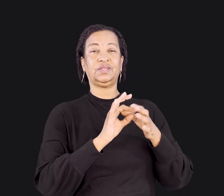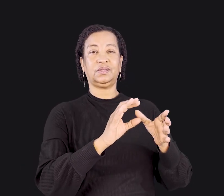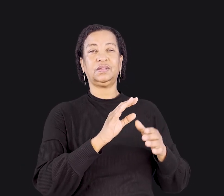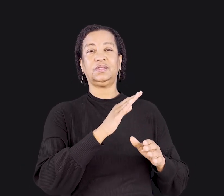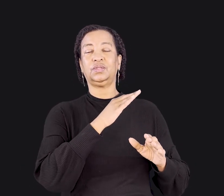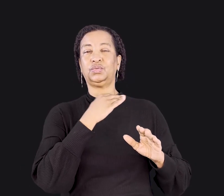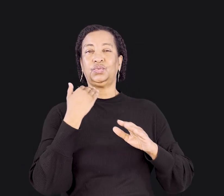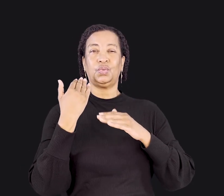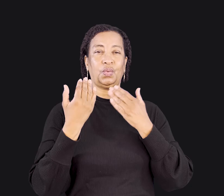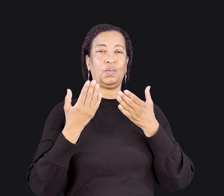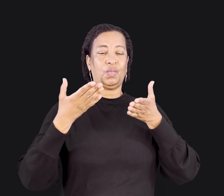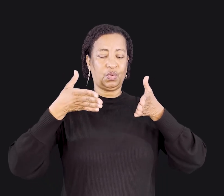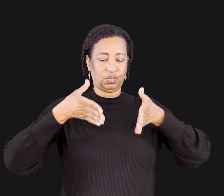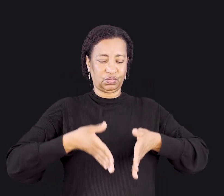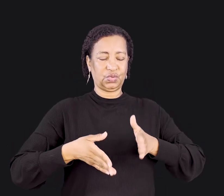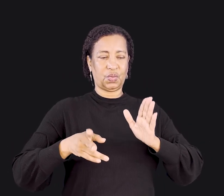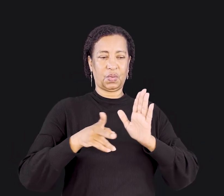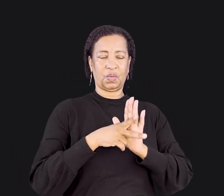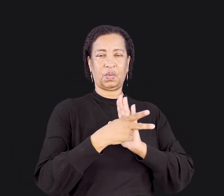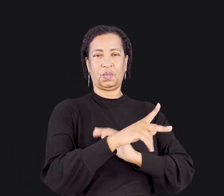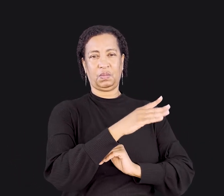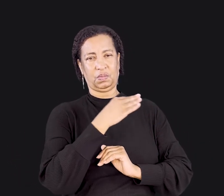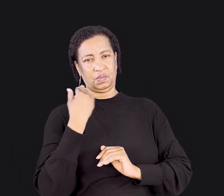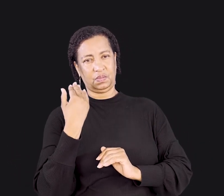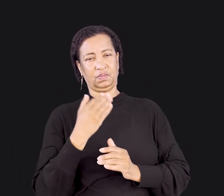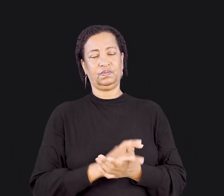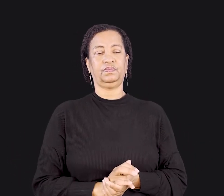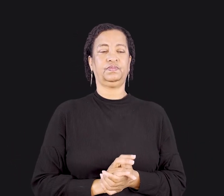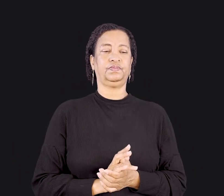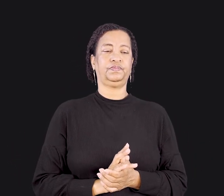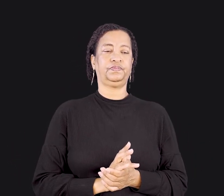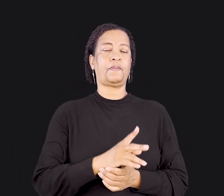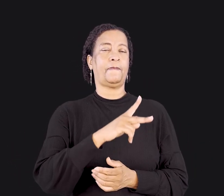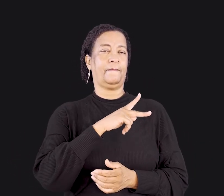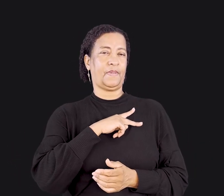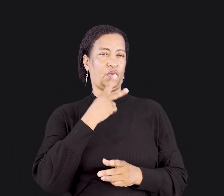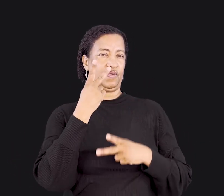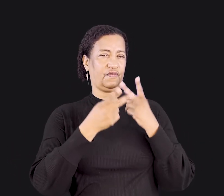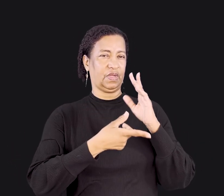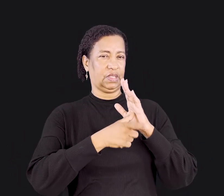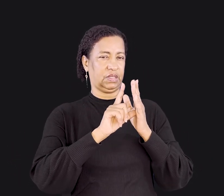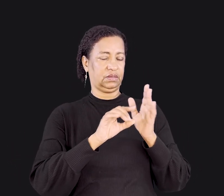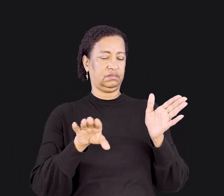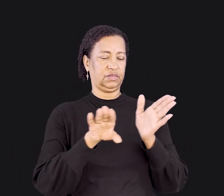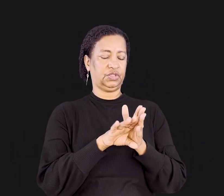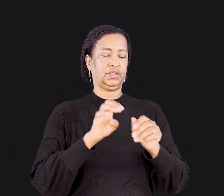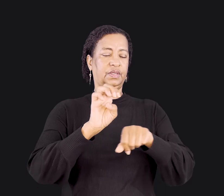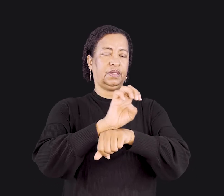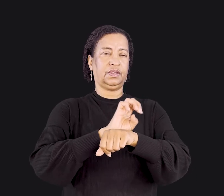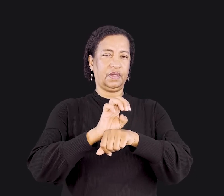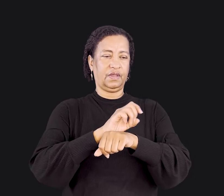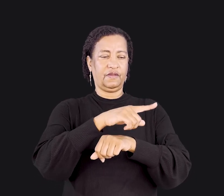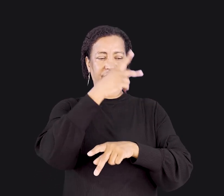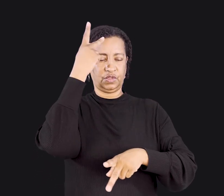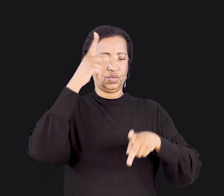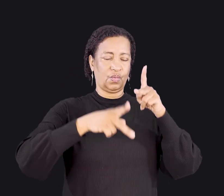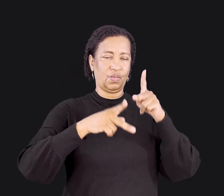mortos sepultem os seus próprios mortos. De acordo com Paulo, antes de chegar a Éfeso, aqueles efésios estavam